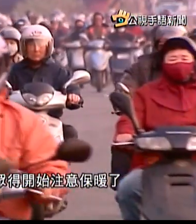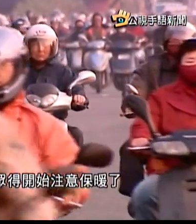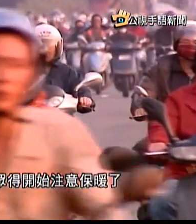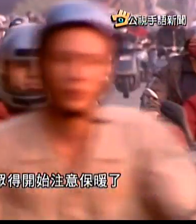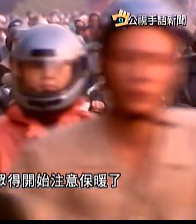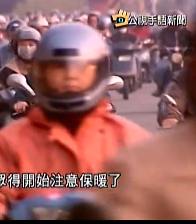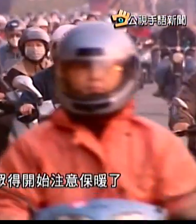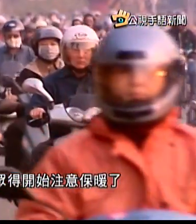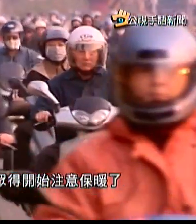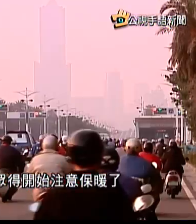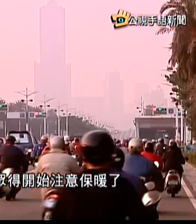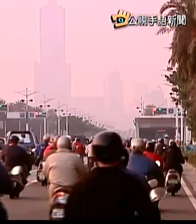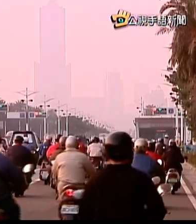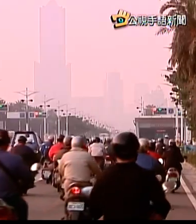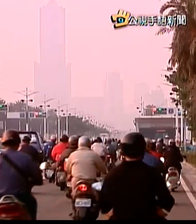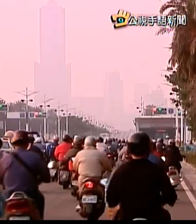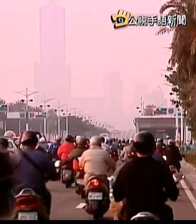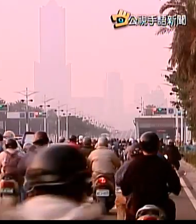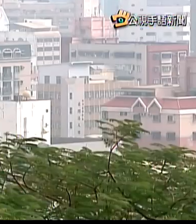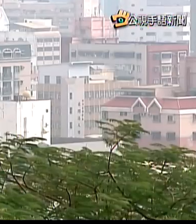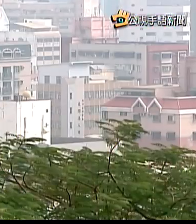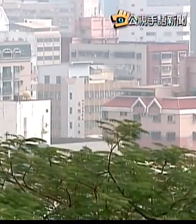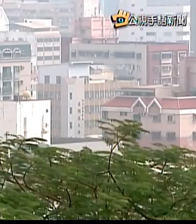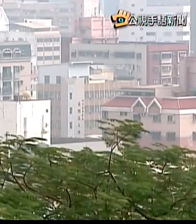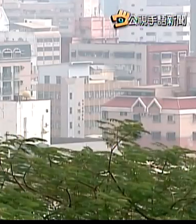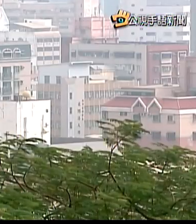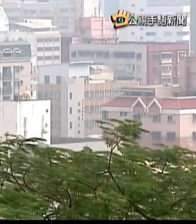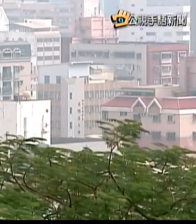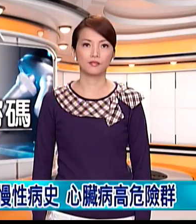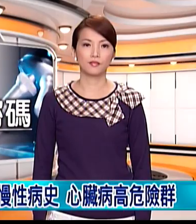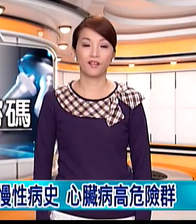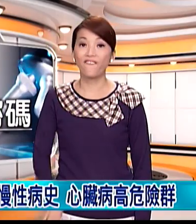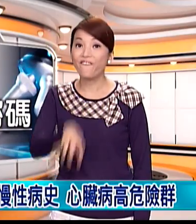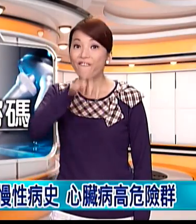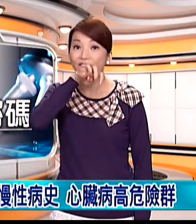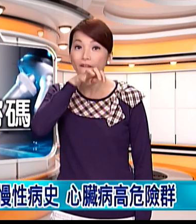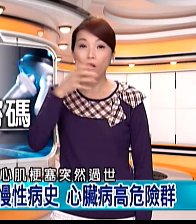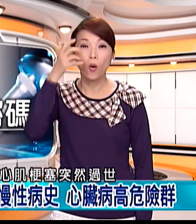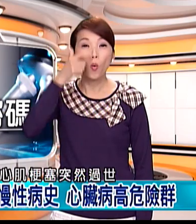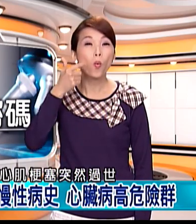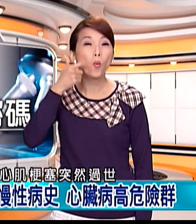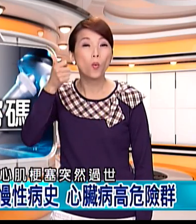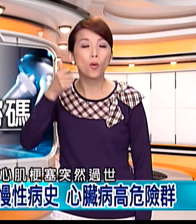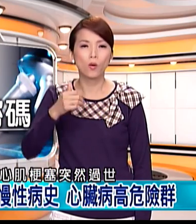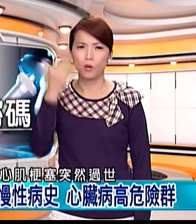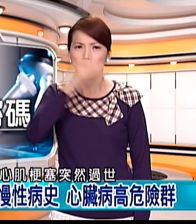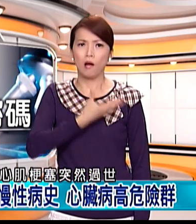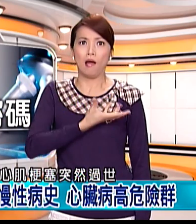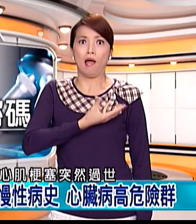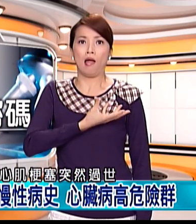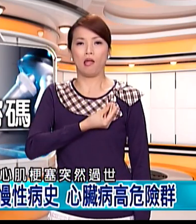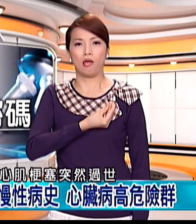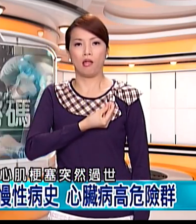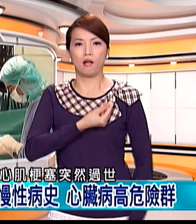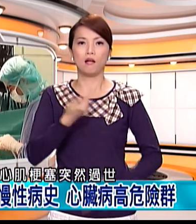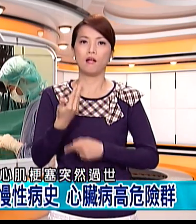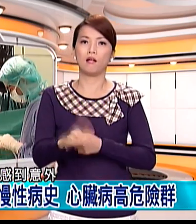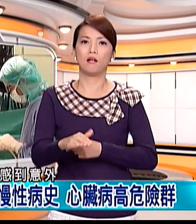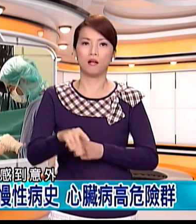保暖了。记者林中午邱福才台北报道。 茂博因为心肌梗塞突然过世，让很多